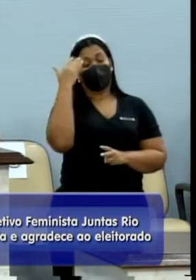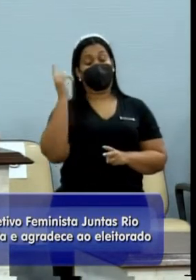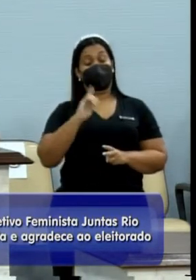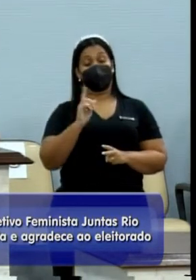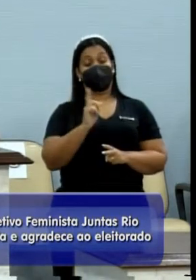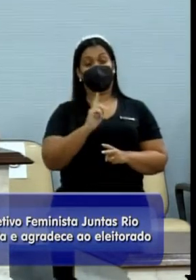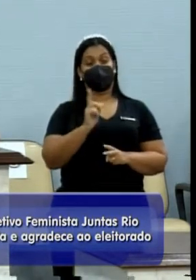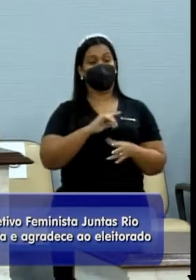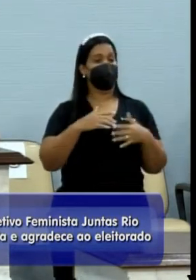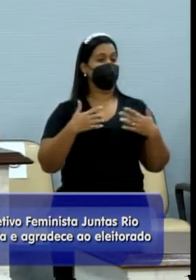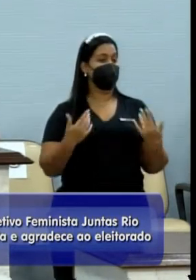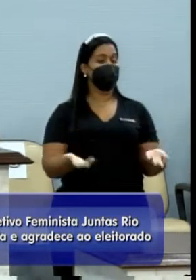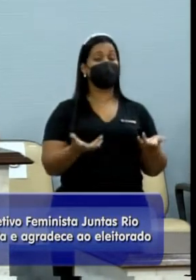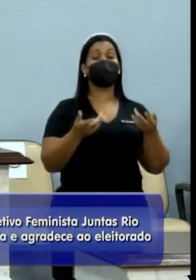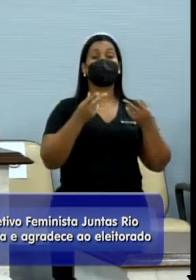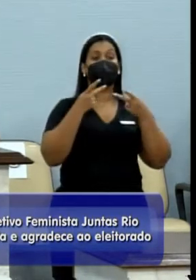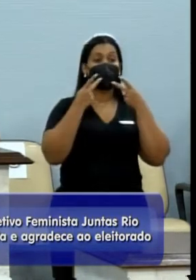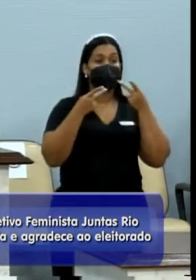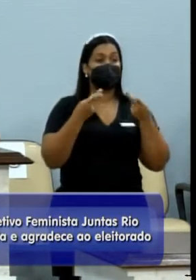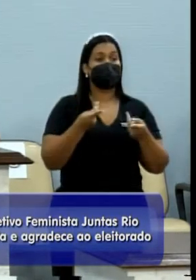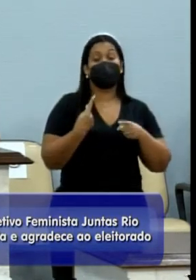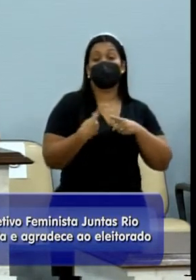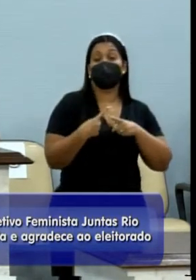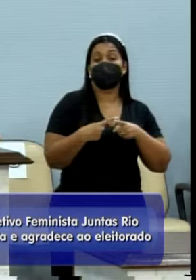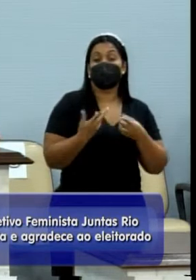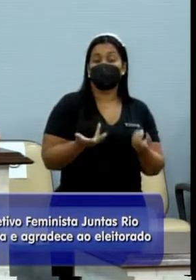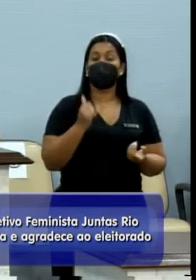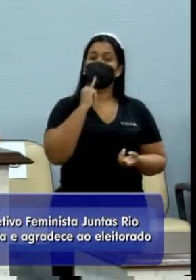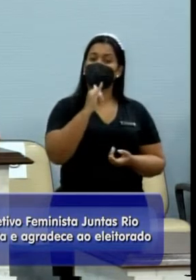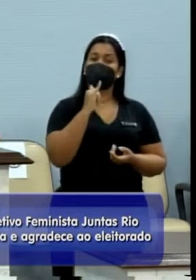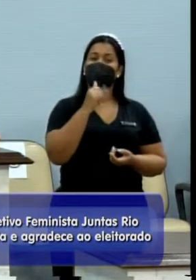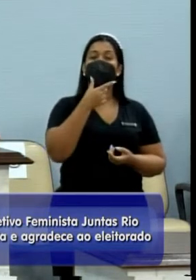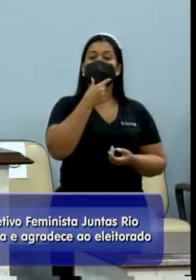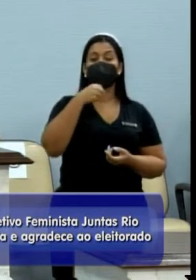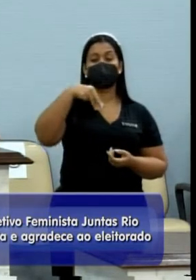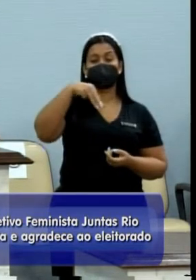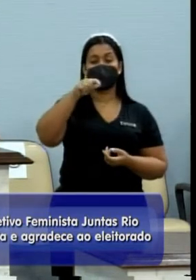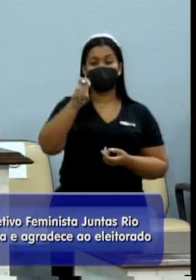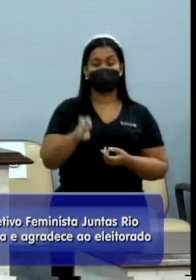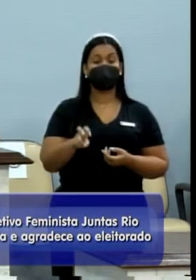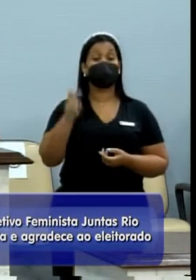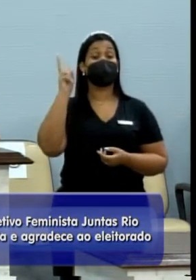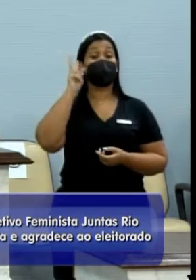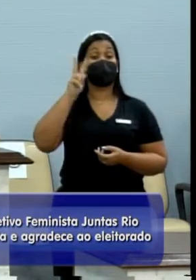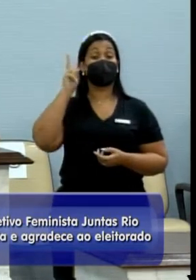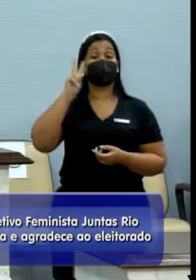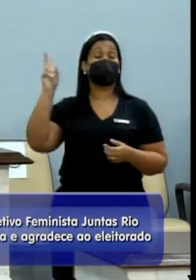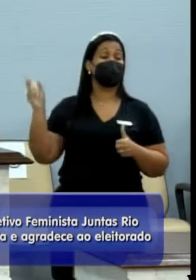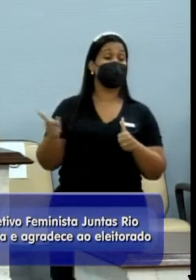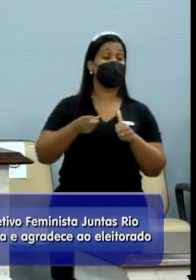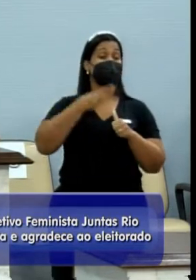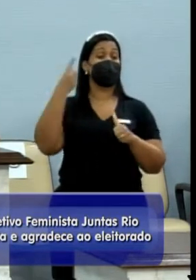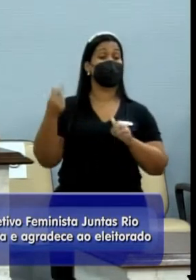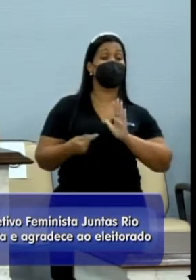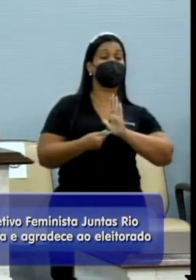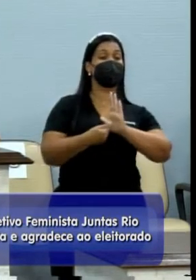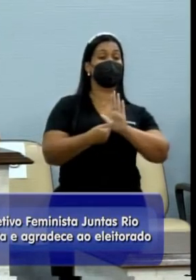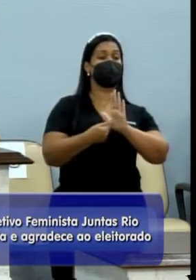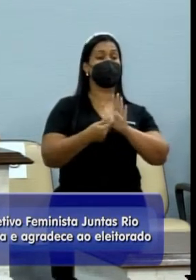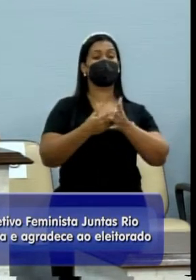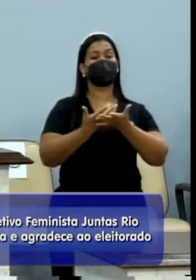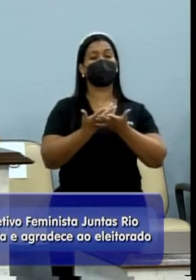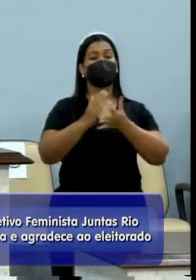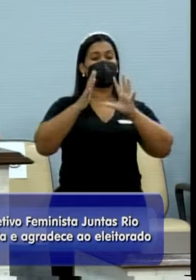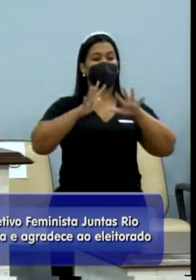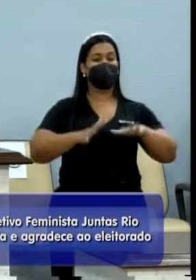e relativizar, porque, como já disse Marx, a história primeiro se configura como tragédia